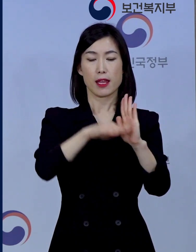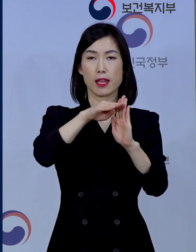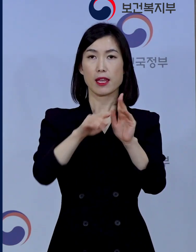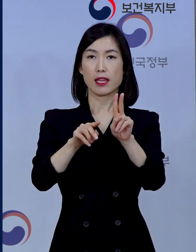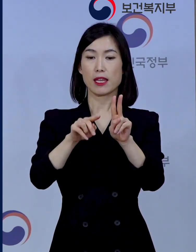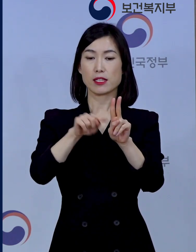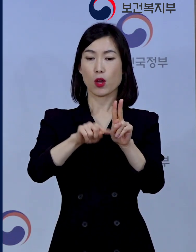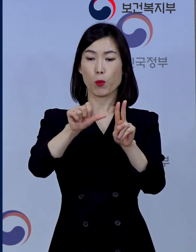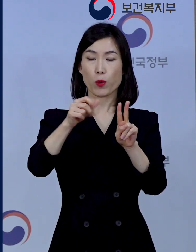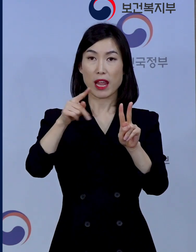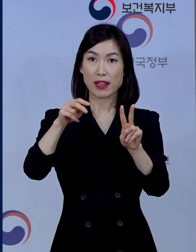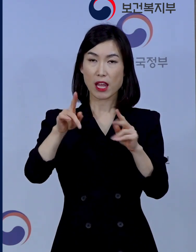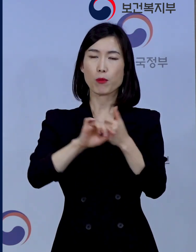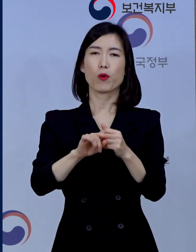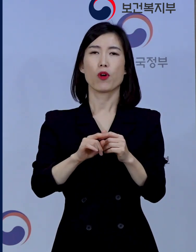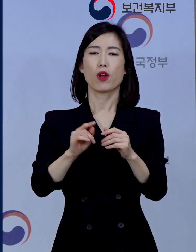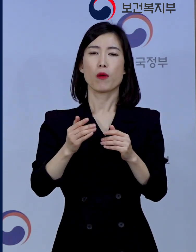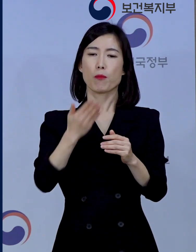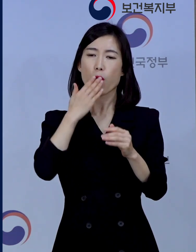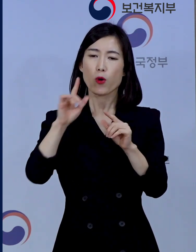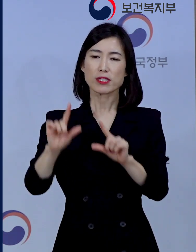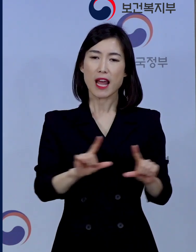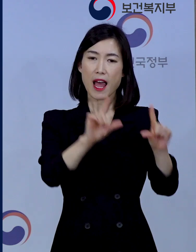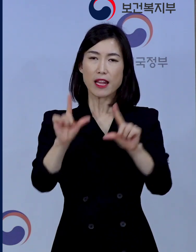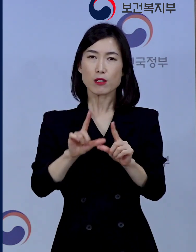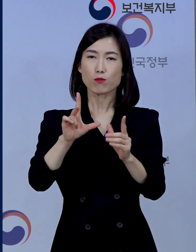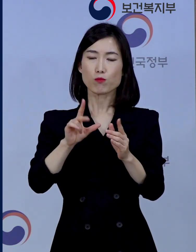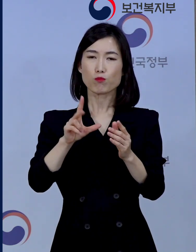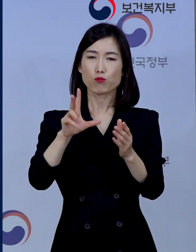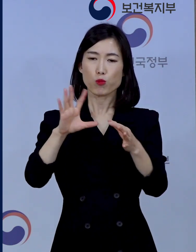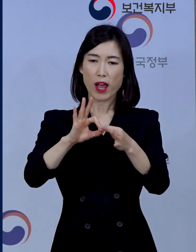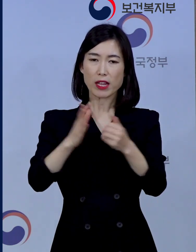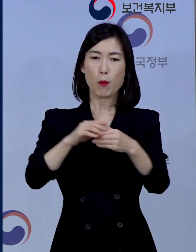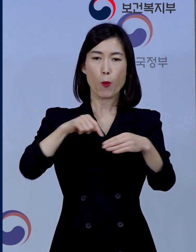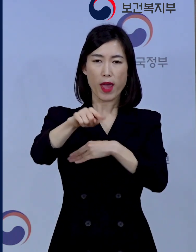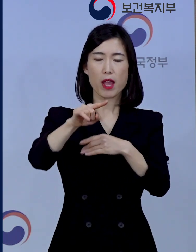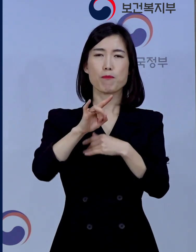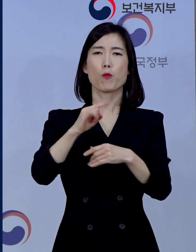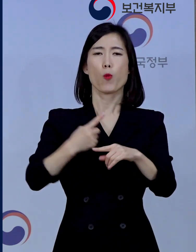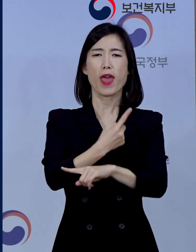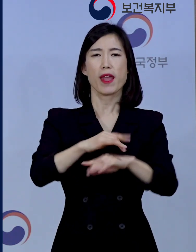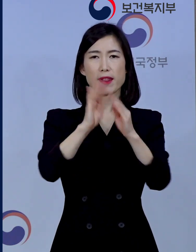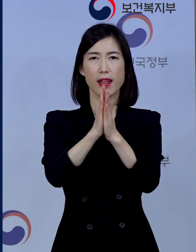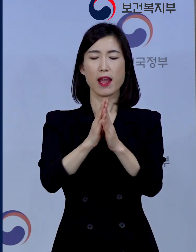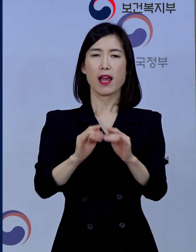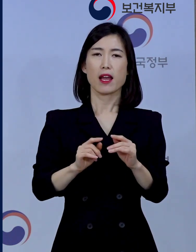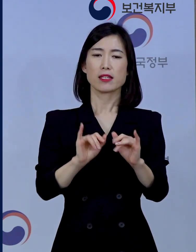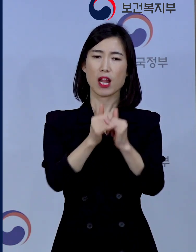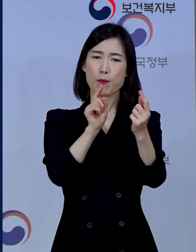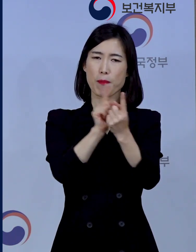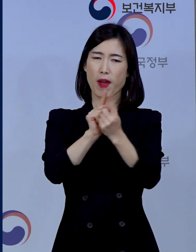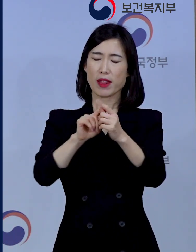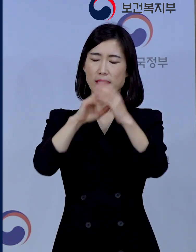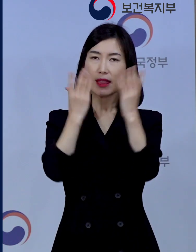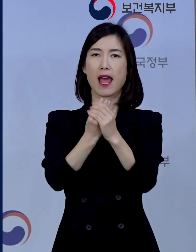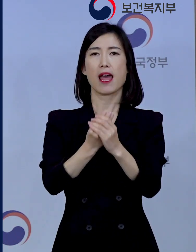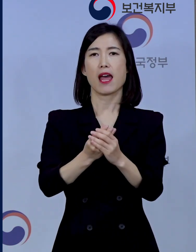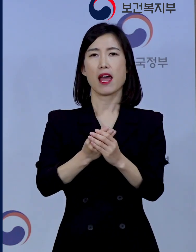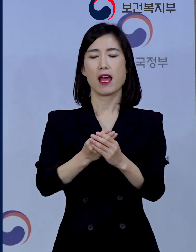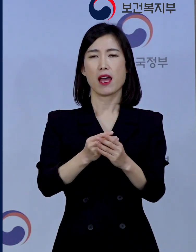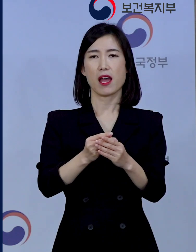2.5단계는 필수적인 사회경제 활동을 제외하고는 외출이나 모임 등 모든 사회활동을 자제해야